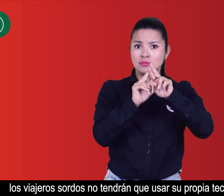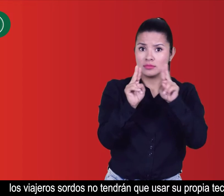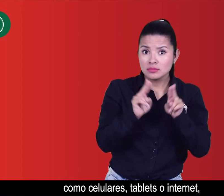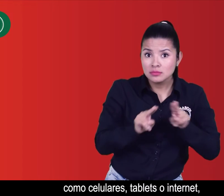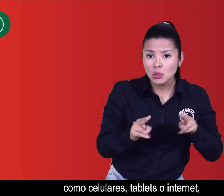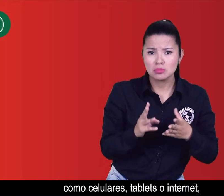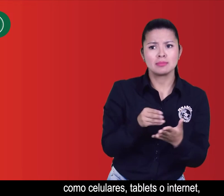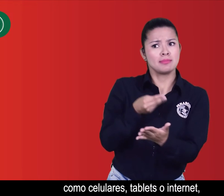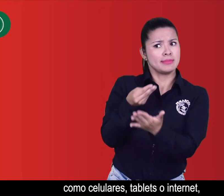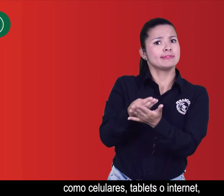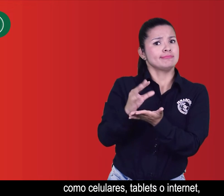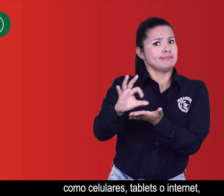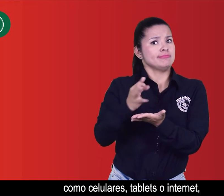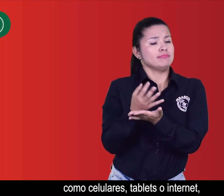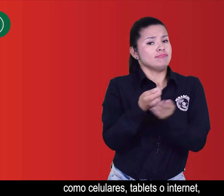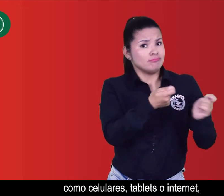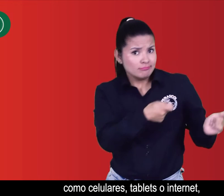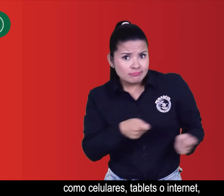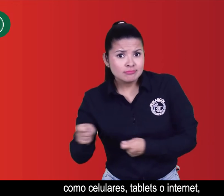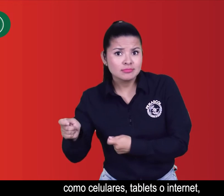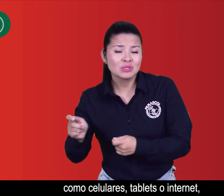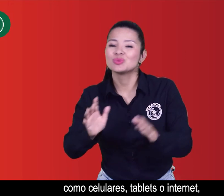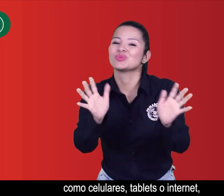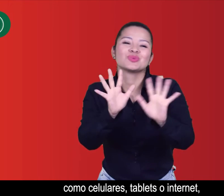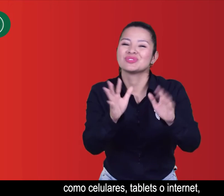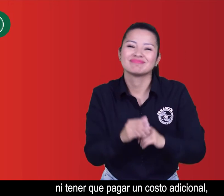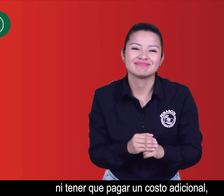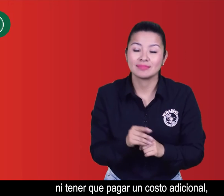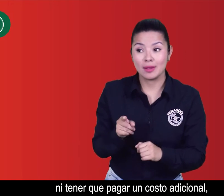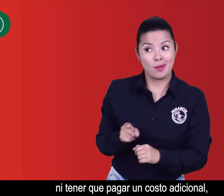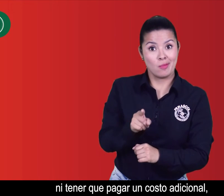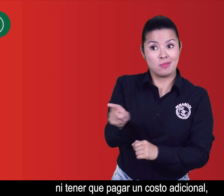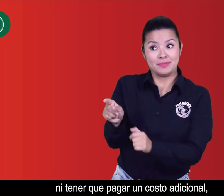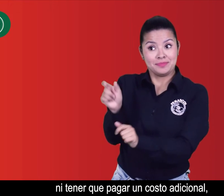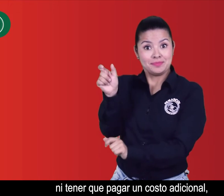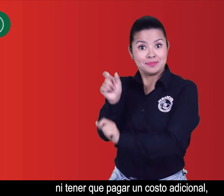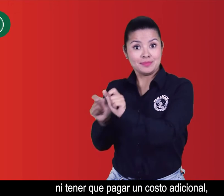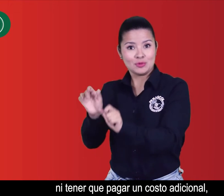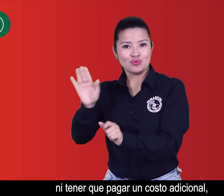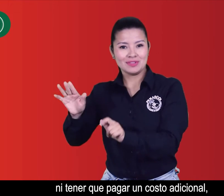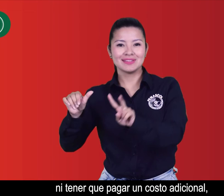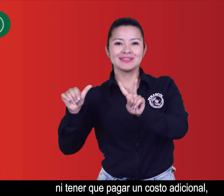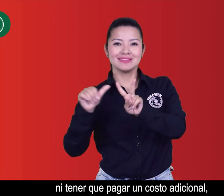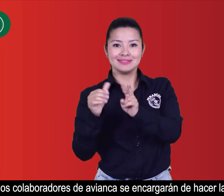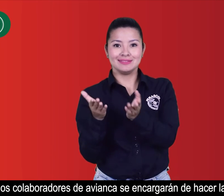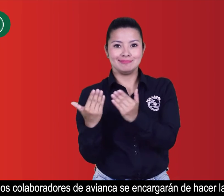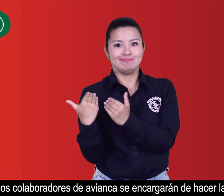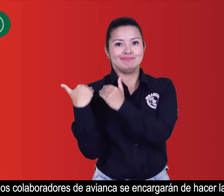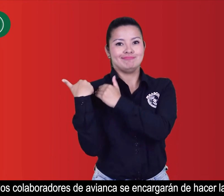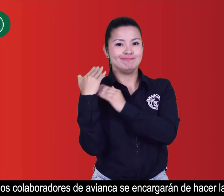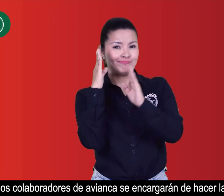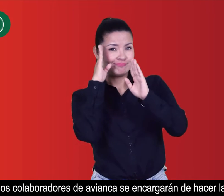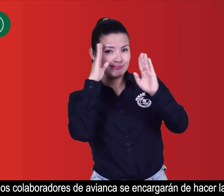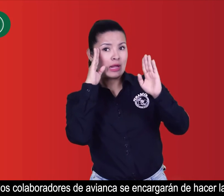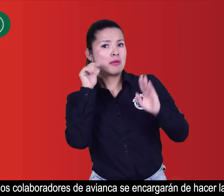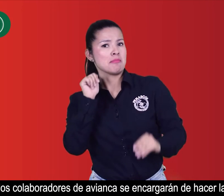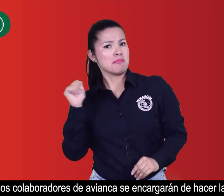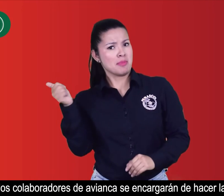como celulares, tablets o internet, ni tener que pagar un costo adicional. Los colaboradores de Avianca se